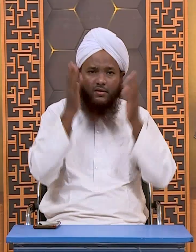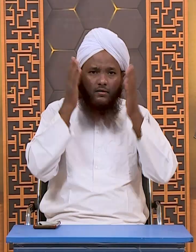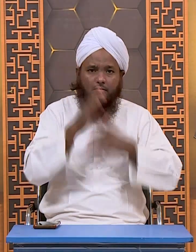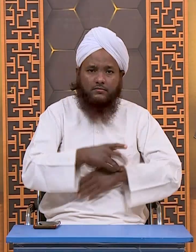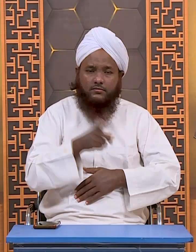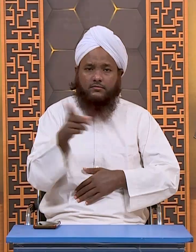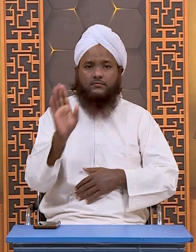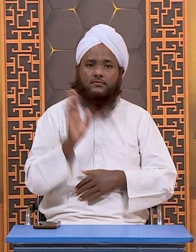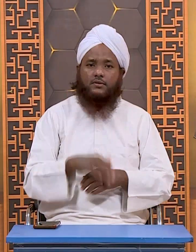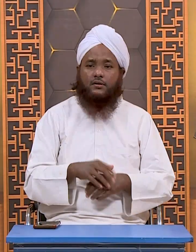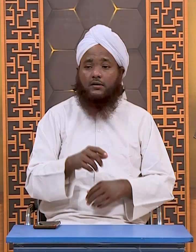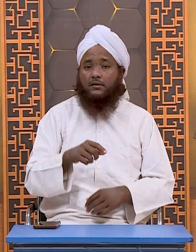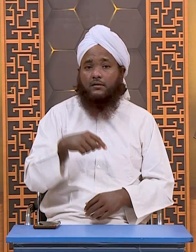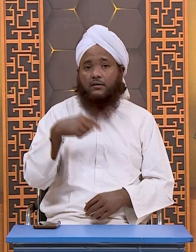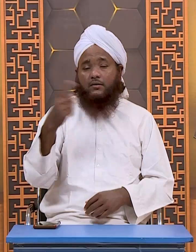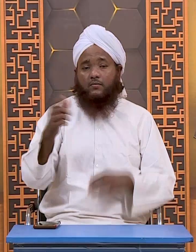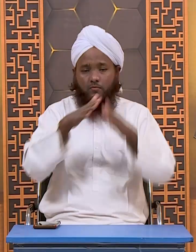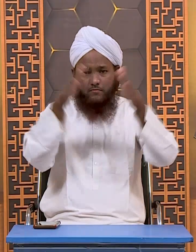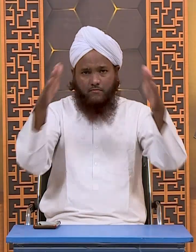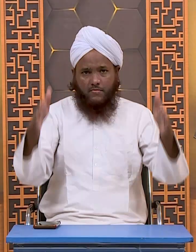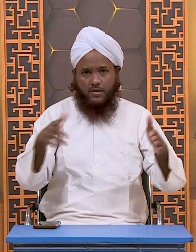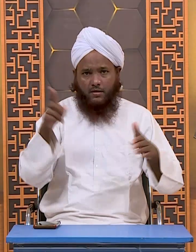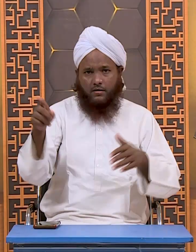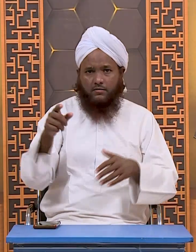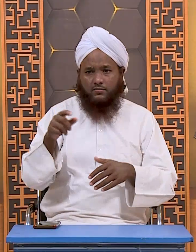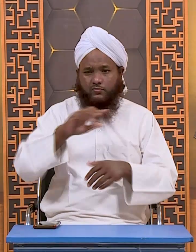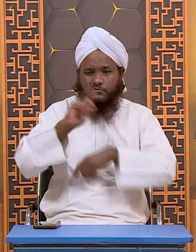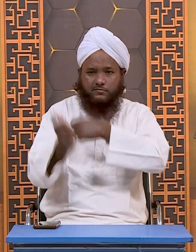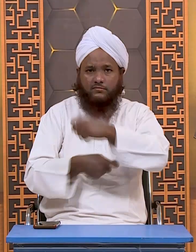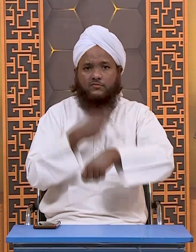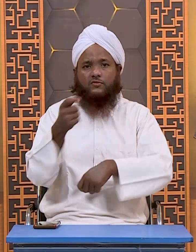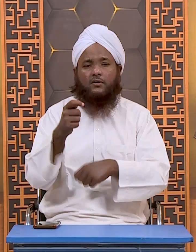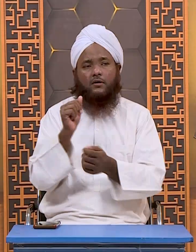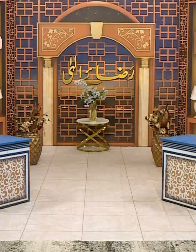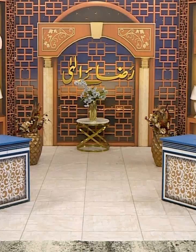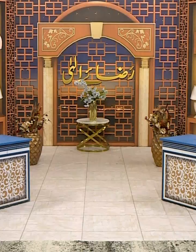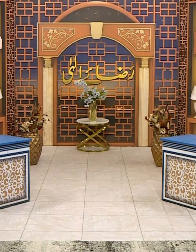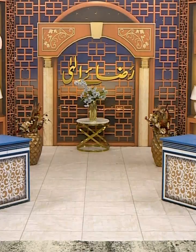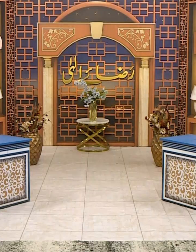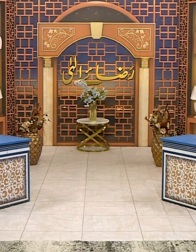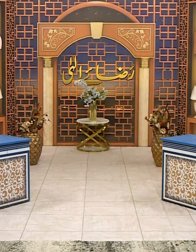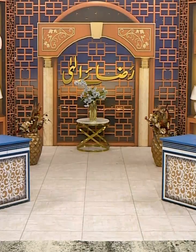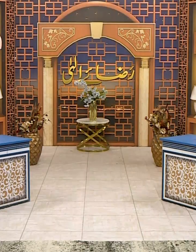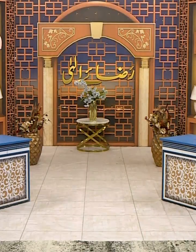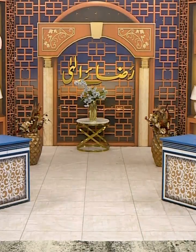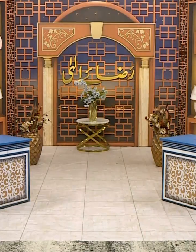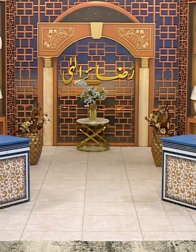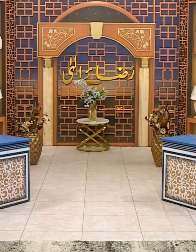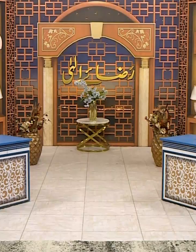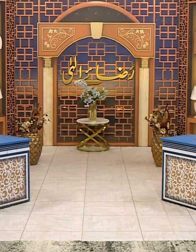کیا کہ اونٹنی کی جو مہار تھی وہ چرا لی اور وہاں سے چلتا بنا. حضرت علی رضی اللہ تعالیٰ عنہ جب